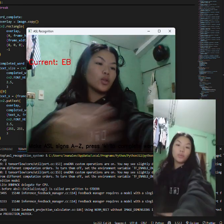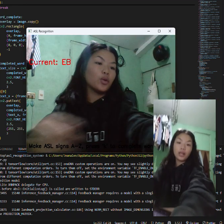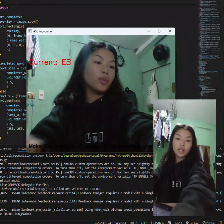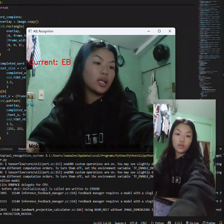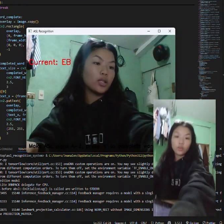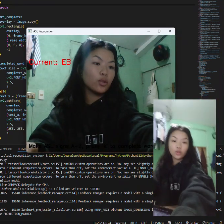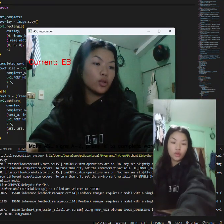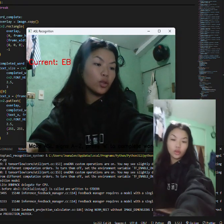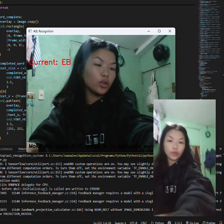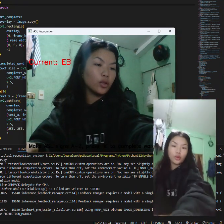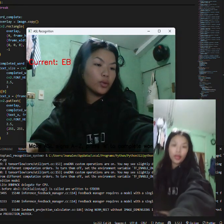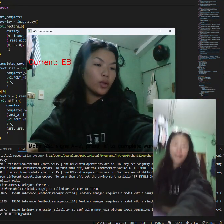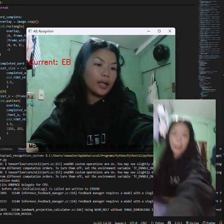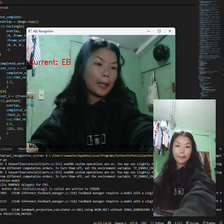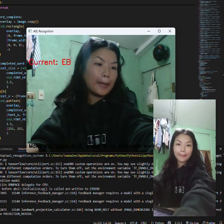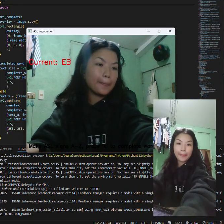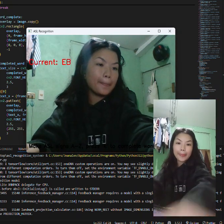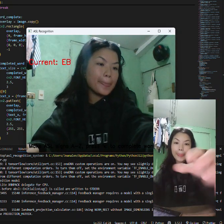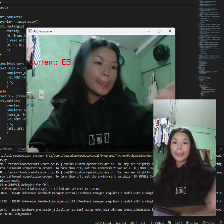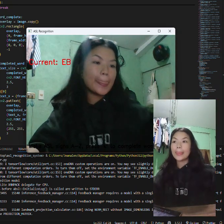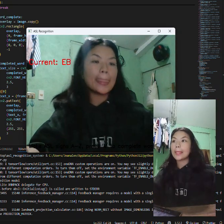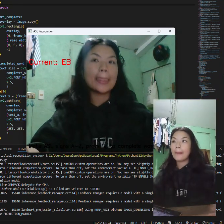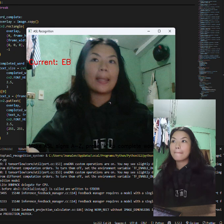So mag-lisod ko.